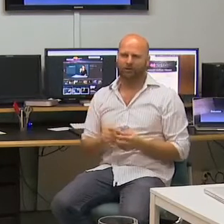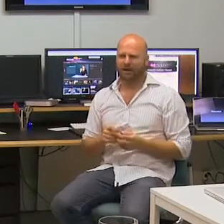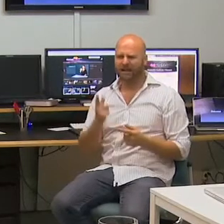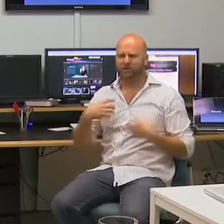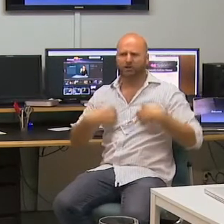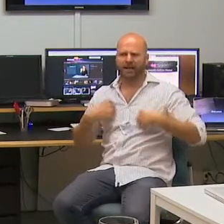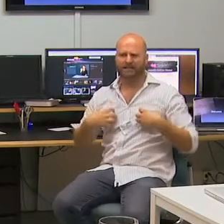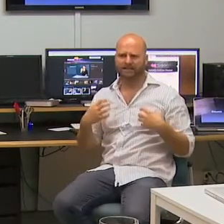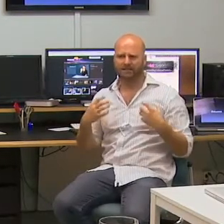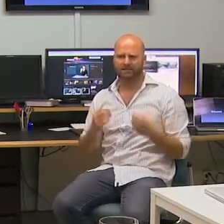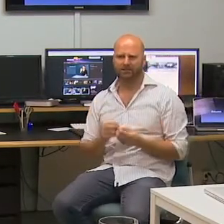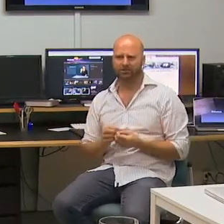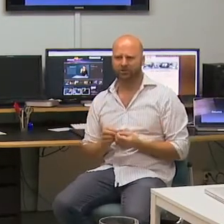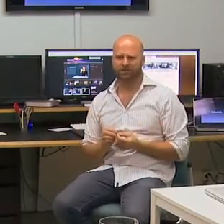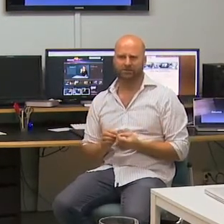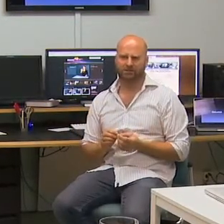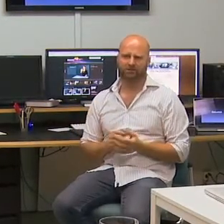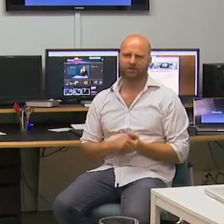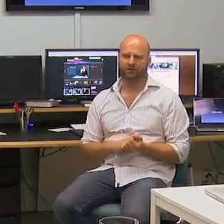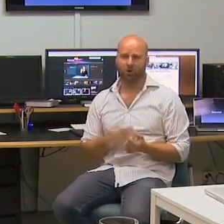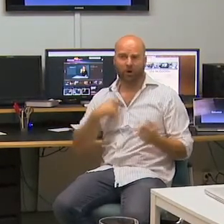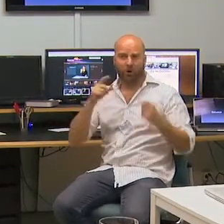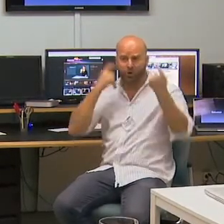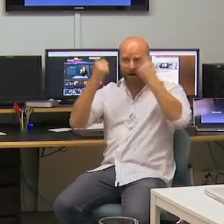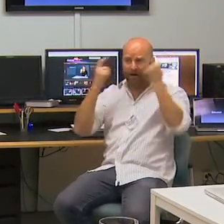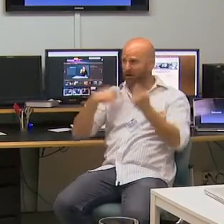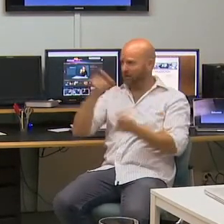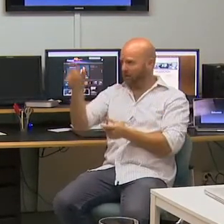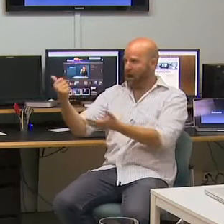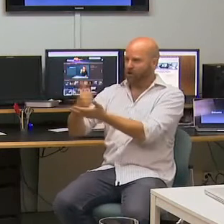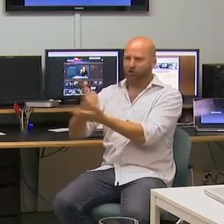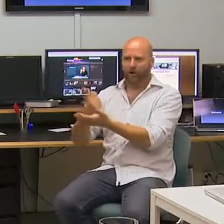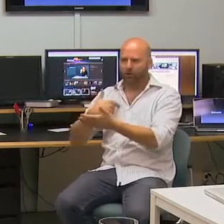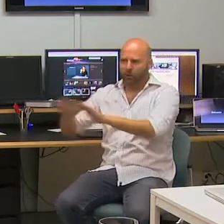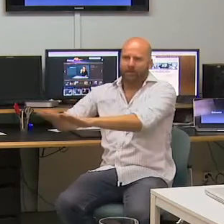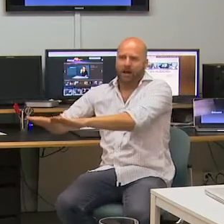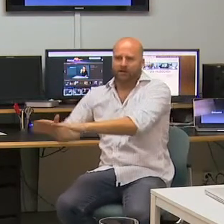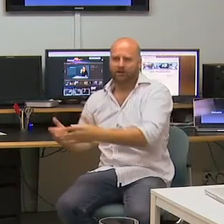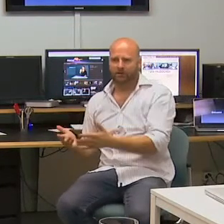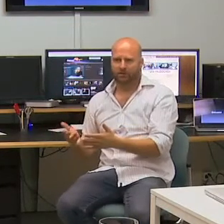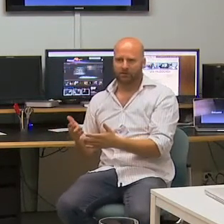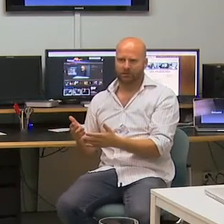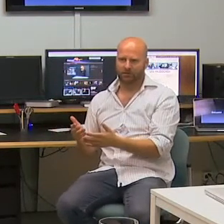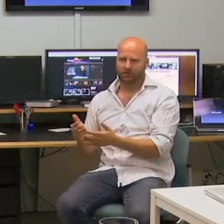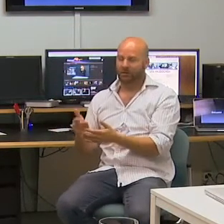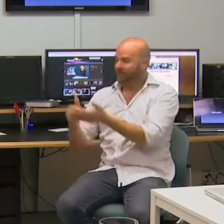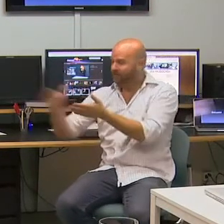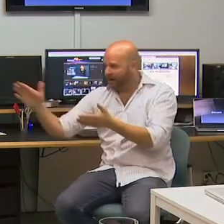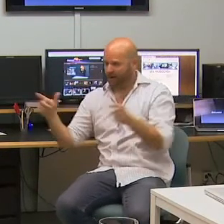So ist das halt immer ein bisschen eine gestresste Situation. Und die Angestellten muss ich auch noch irgendwie